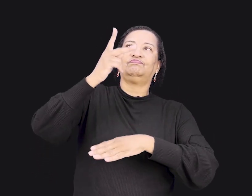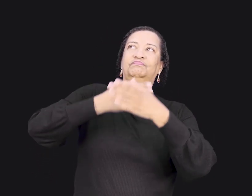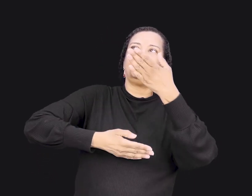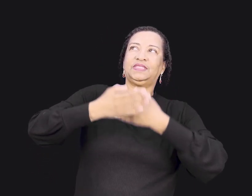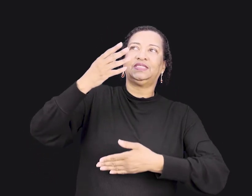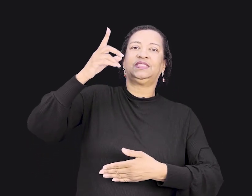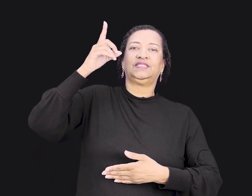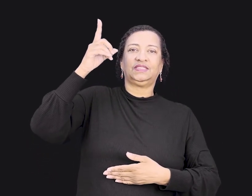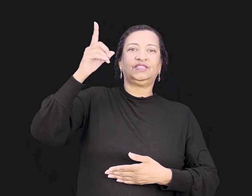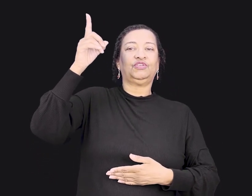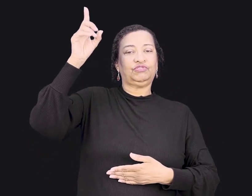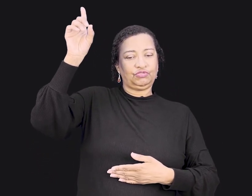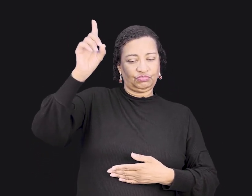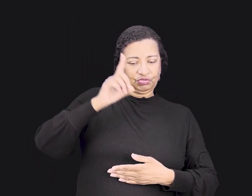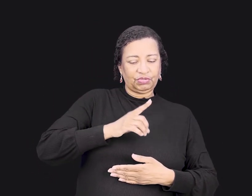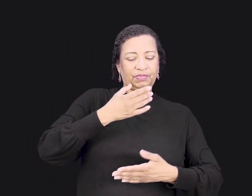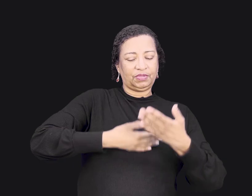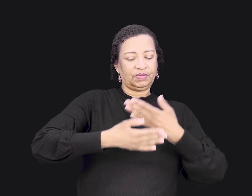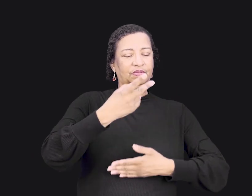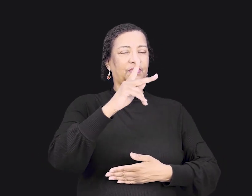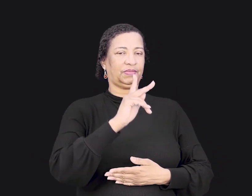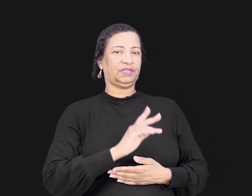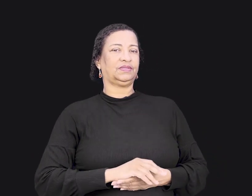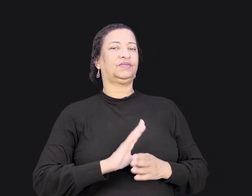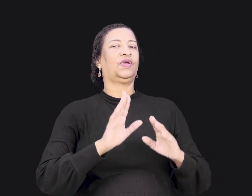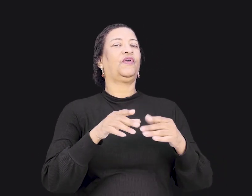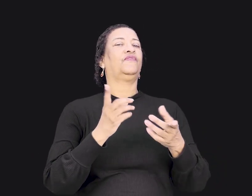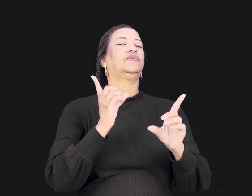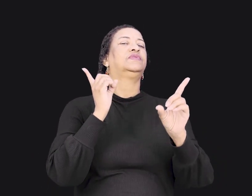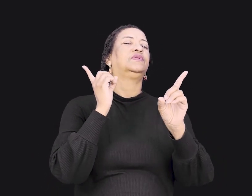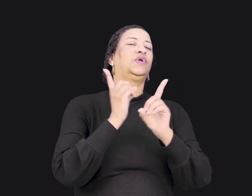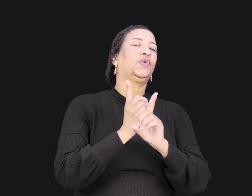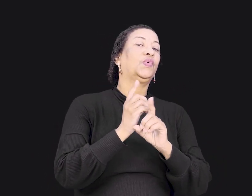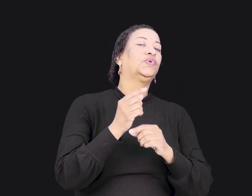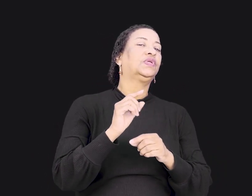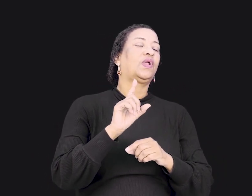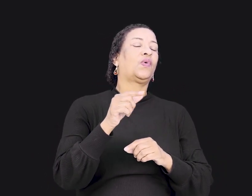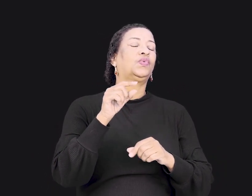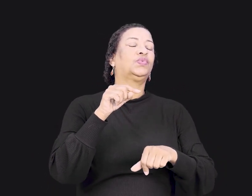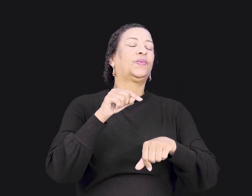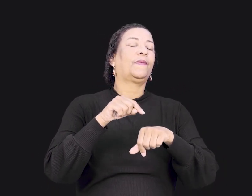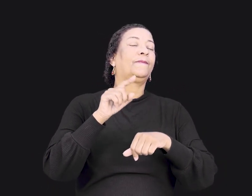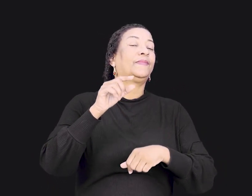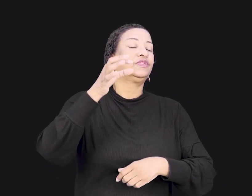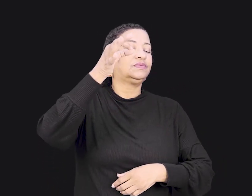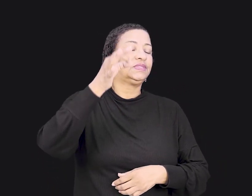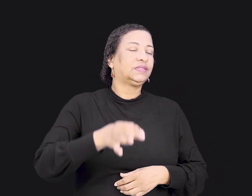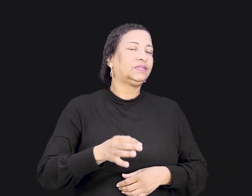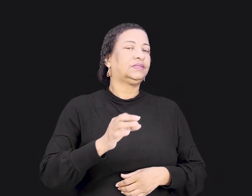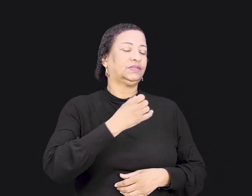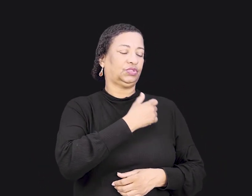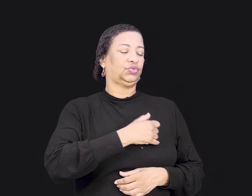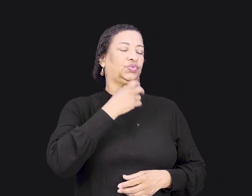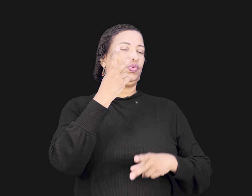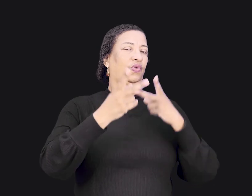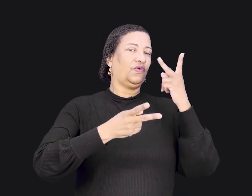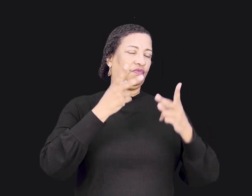você. Quando isto acontecer, você encontrará outro ponto na bússola da certeza. João falou isso no capítulo 4,